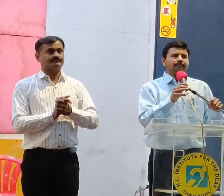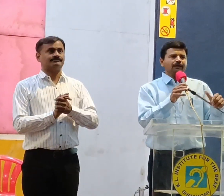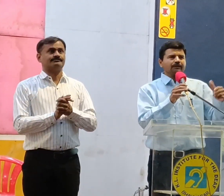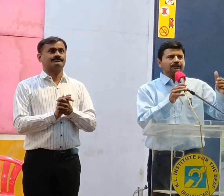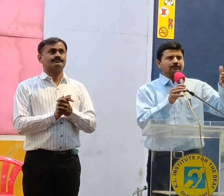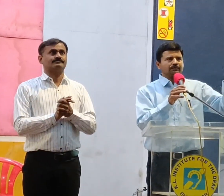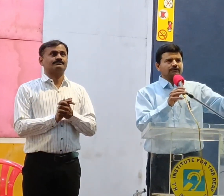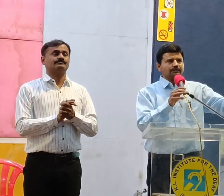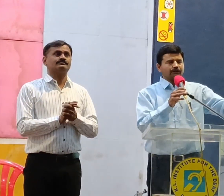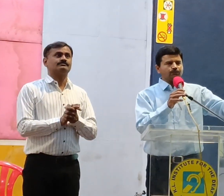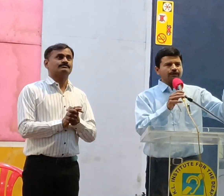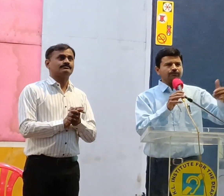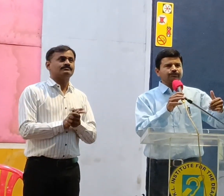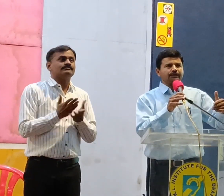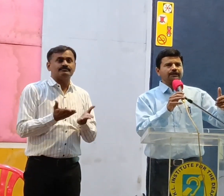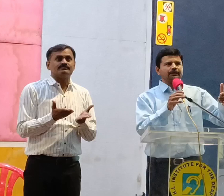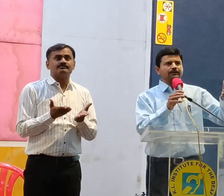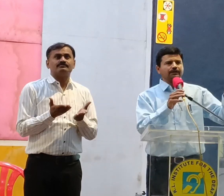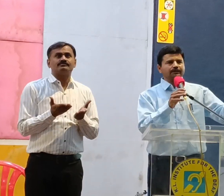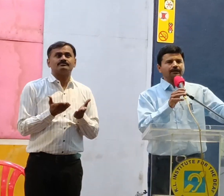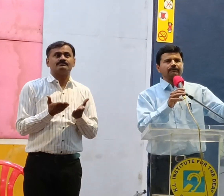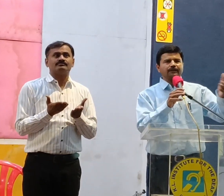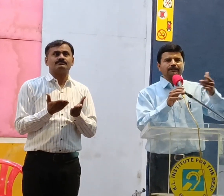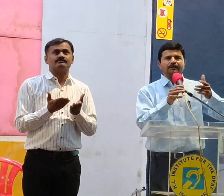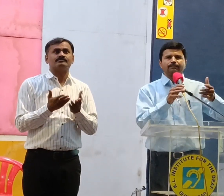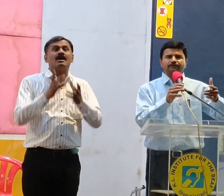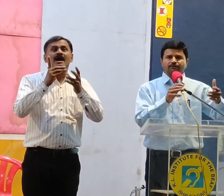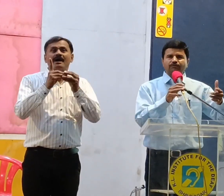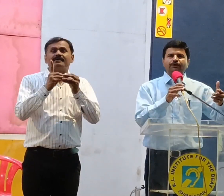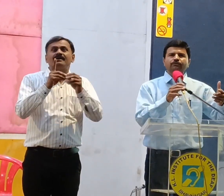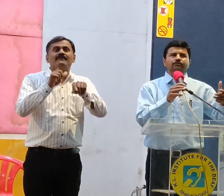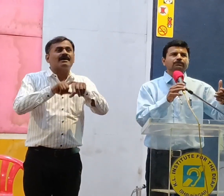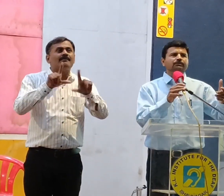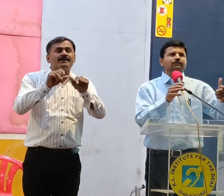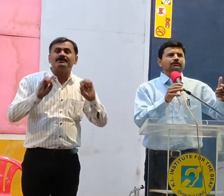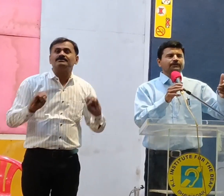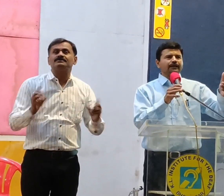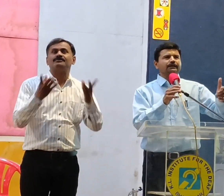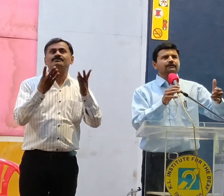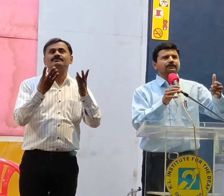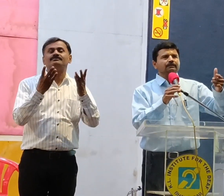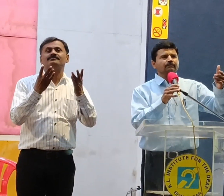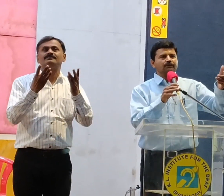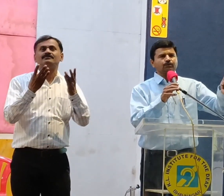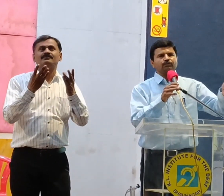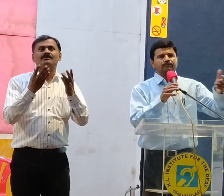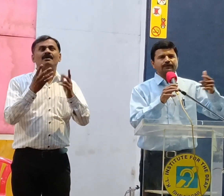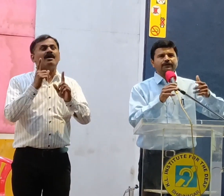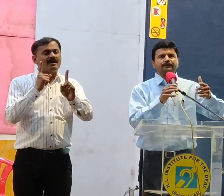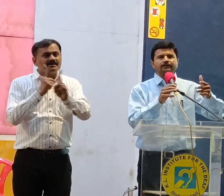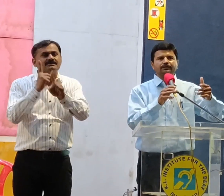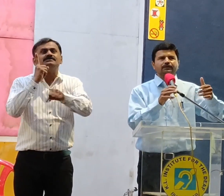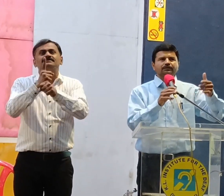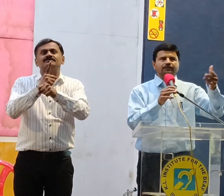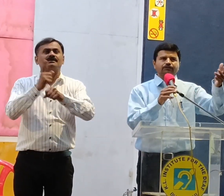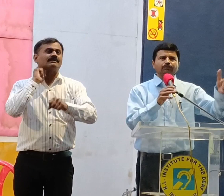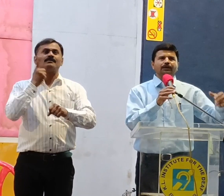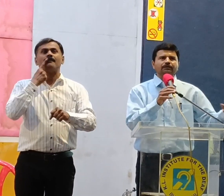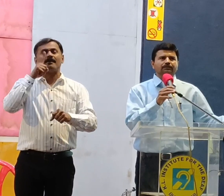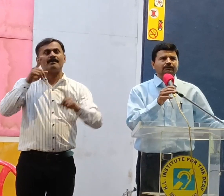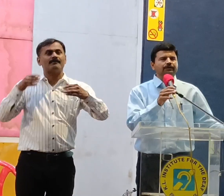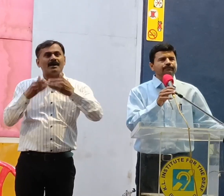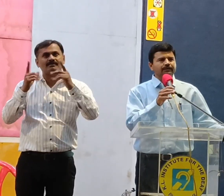છીએ. આમાં એવું બન્યું છે કે 11 વાગ્યાથી આપણે શરૂ કર્યું ત્યારે 1-to-1 મીટિંગની અંદર